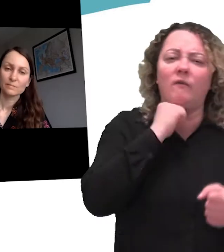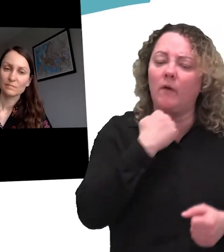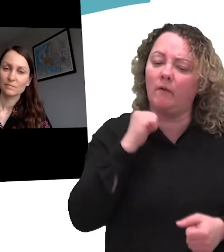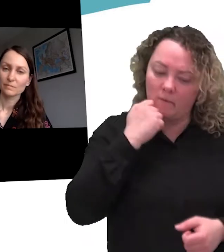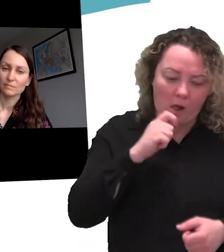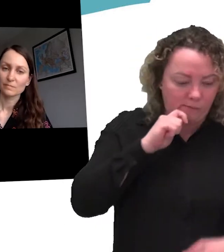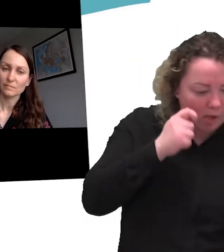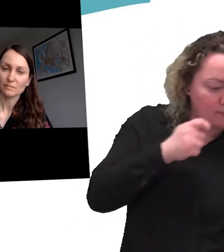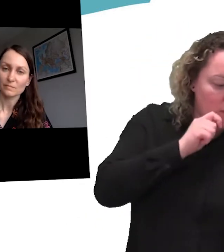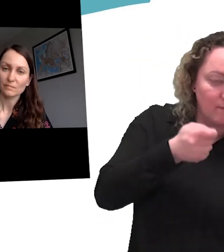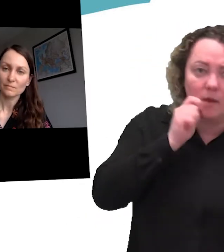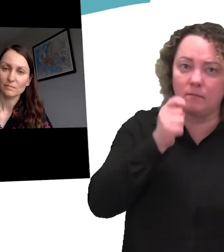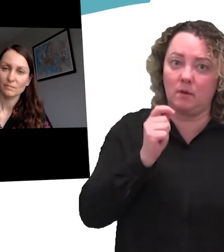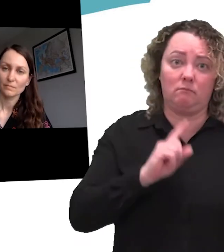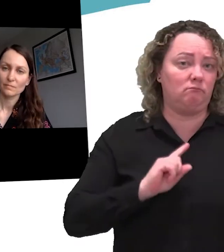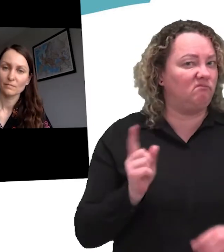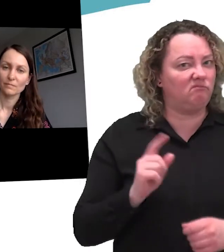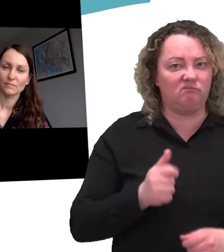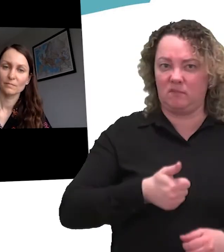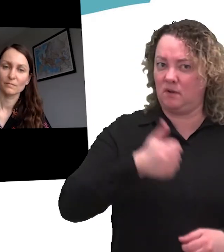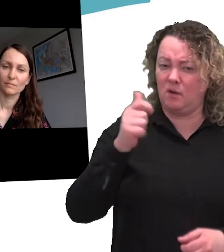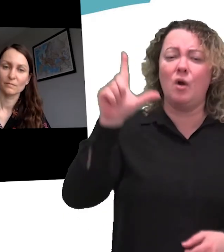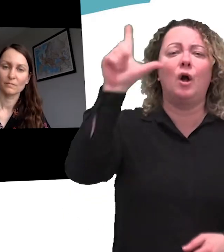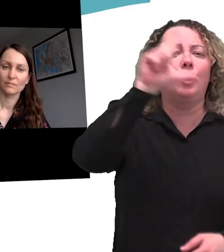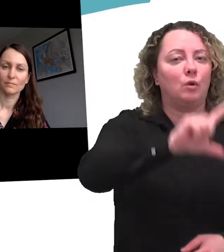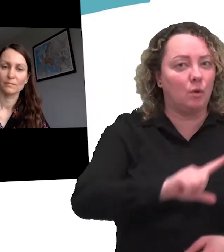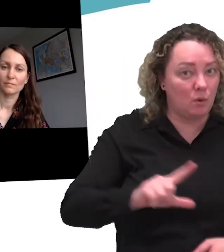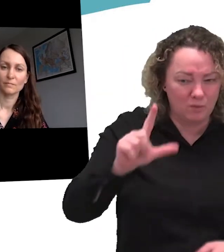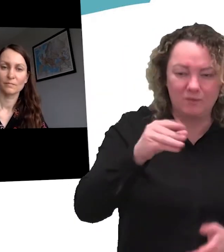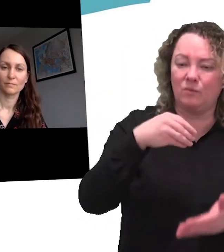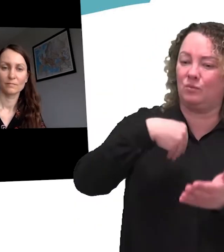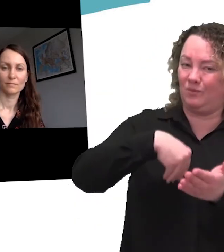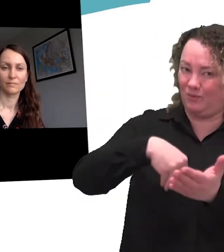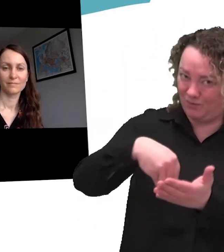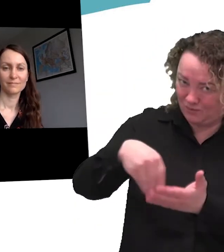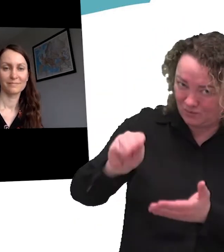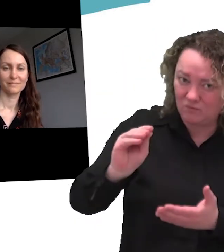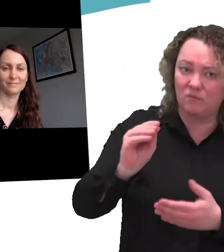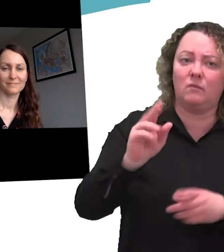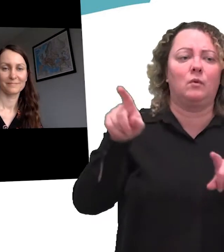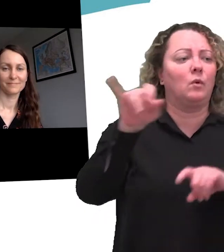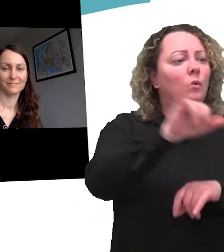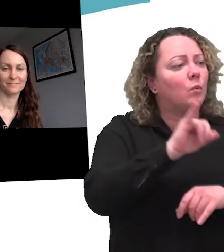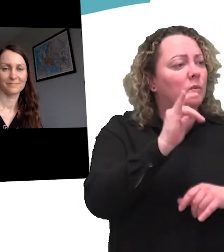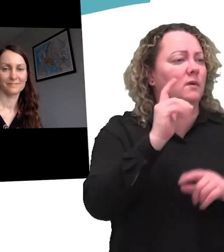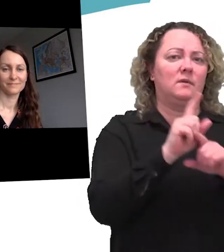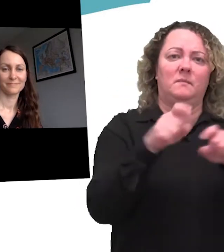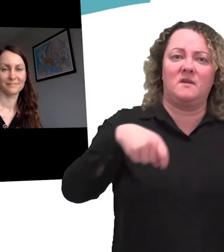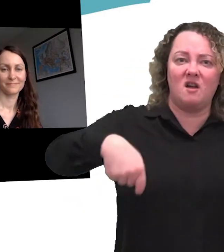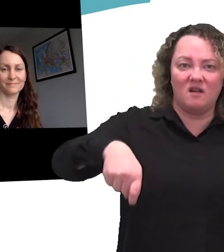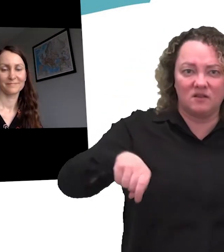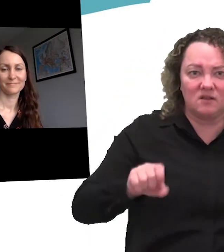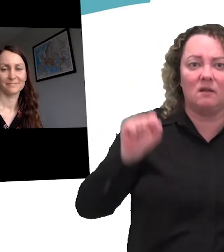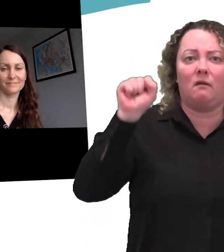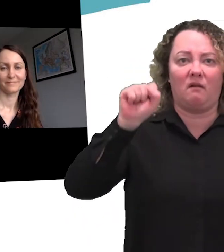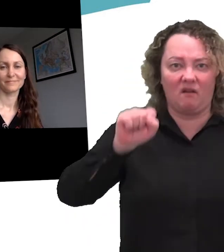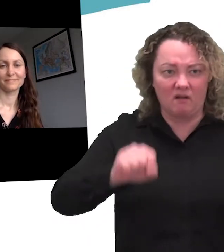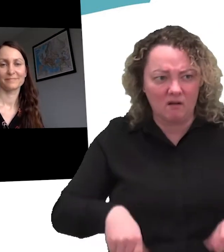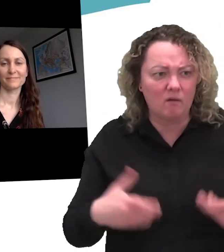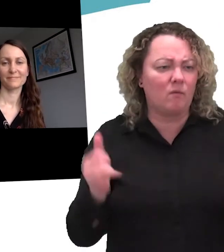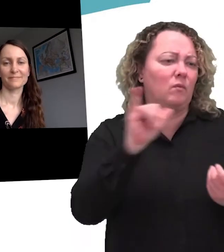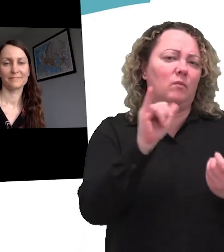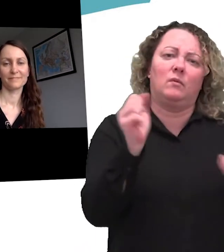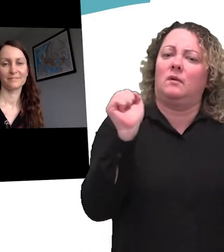daryti, net jeigu laukia esam, nusipirkom, susiradom kokį soliuką ar kažkokią pakilą, kur galima